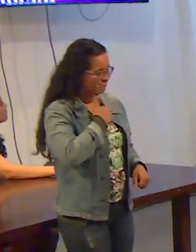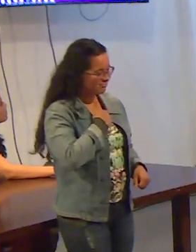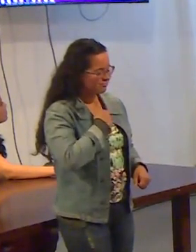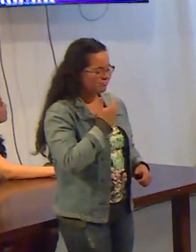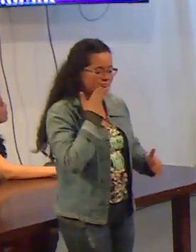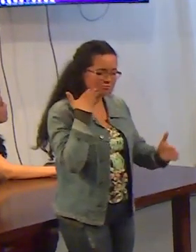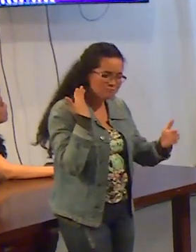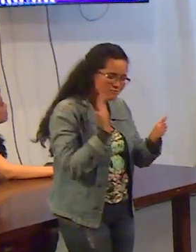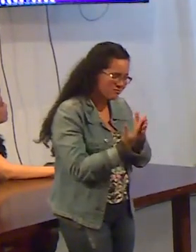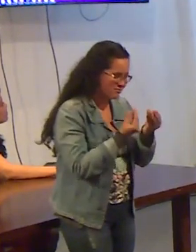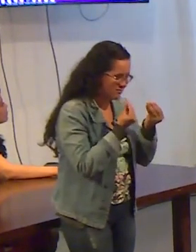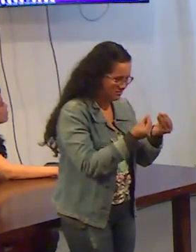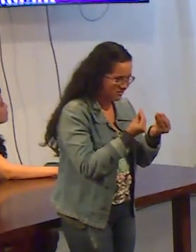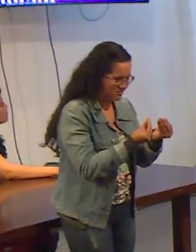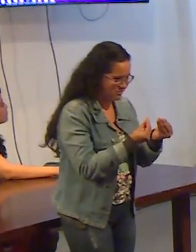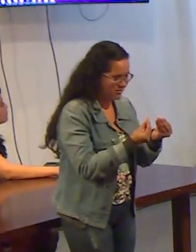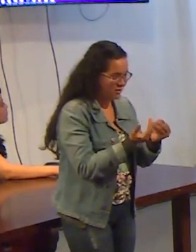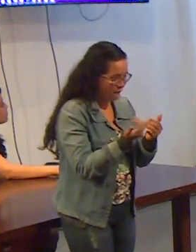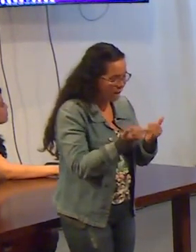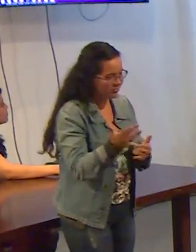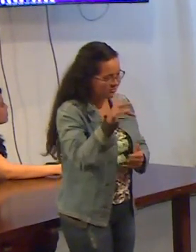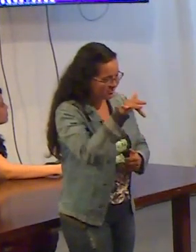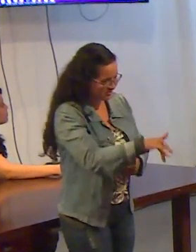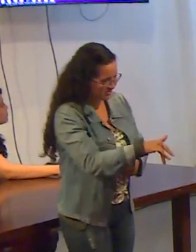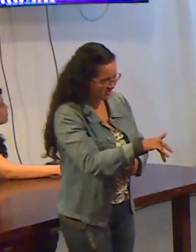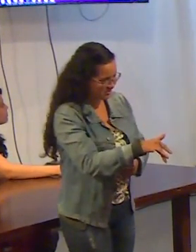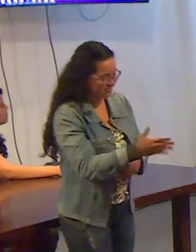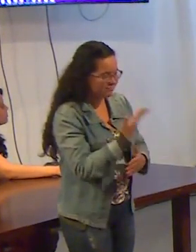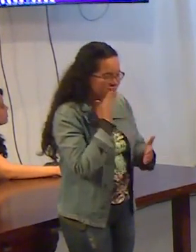le doy muchas gracias por estar precisamente hoy acá.